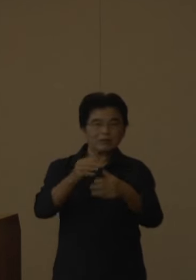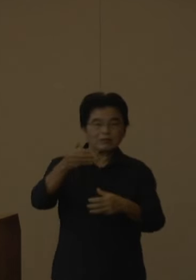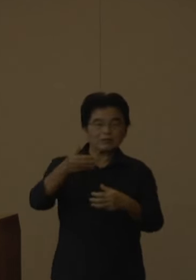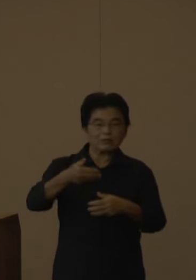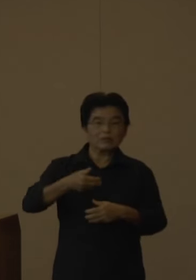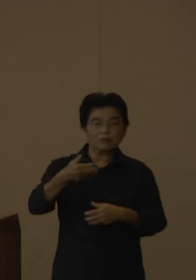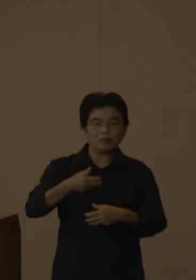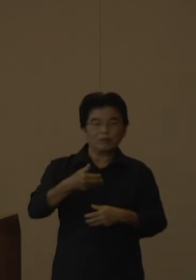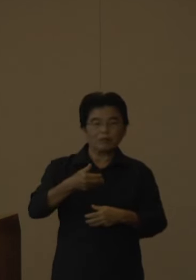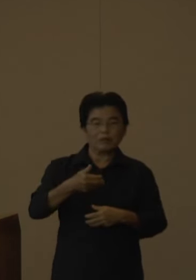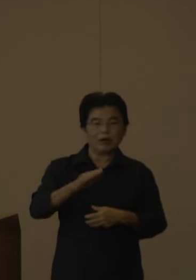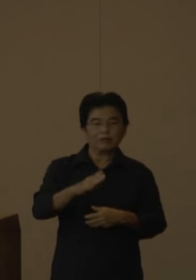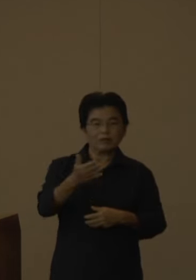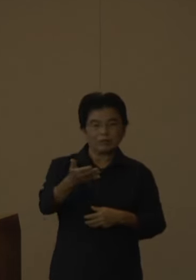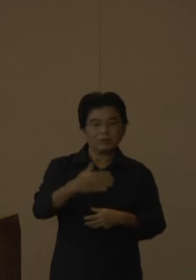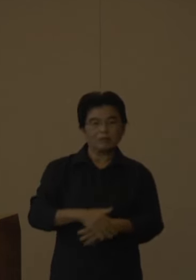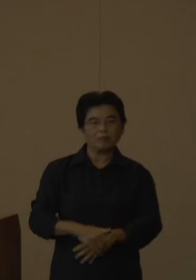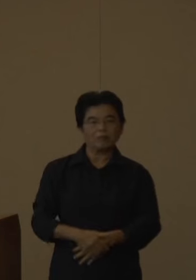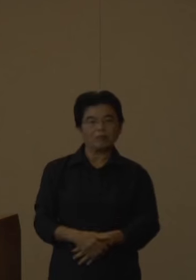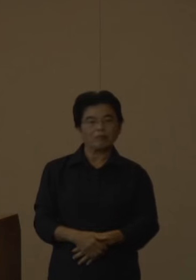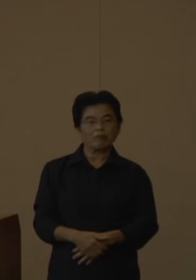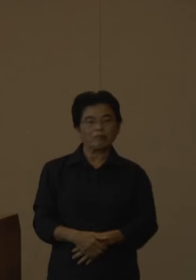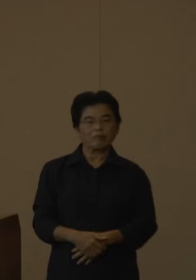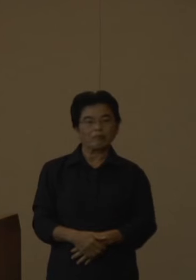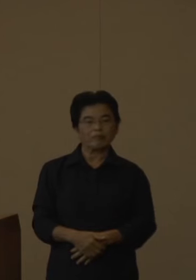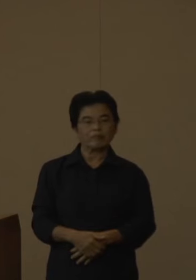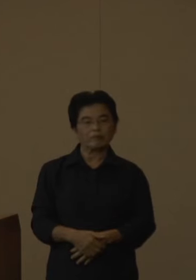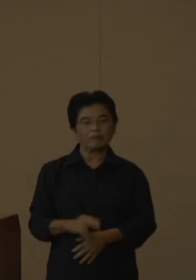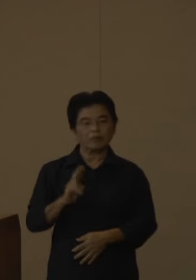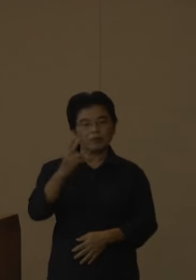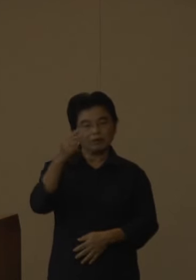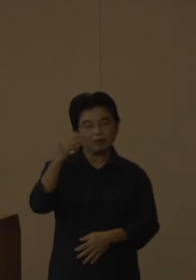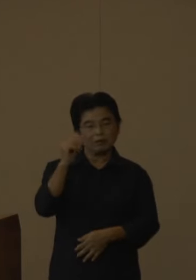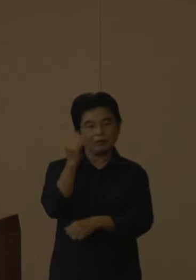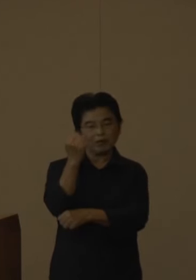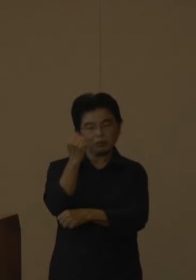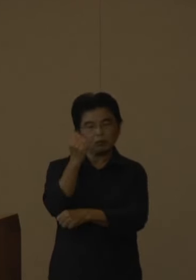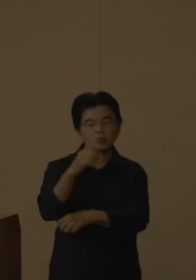。ご質問ございますでしょうか。はい、沖縄タイムスさん。